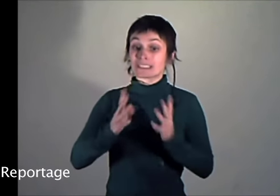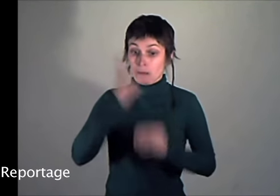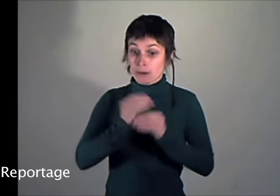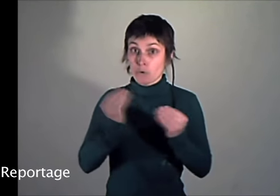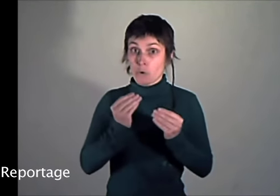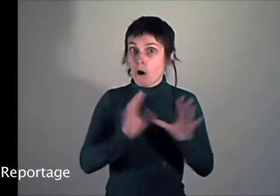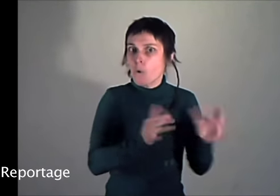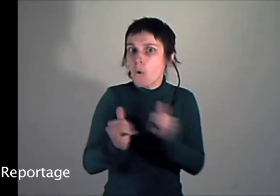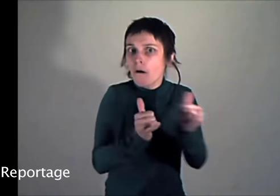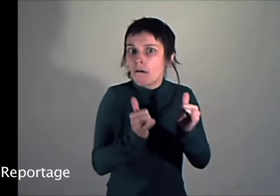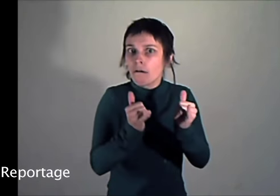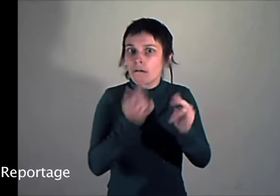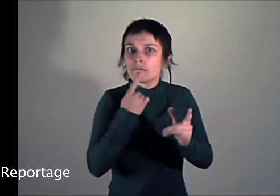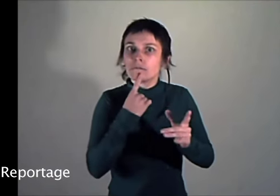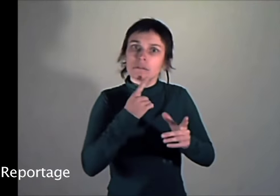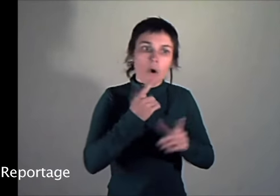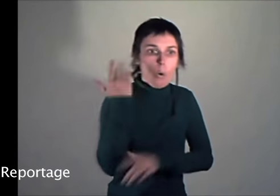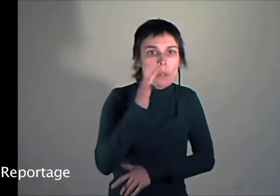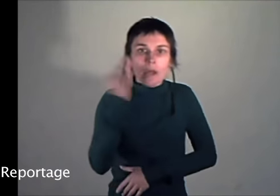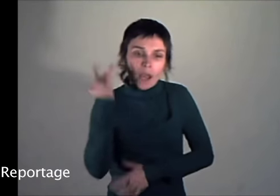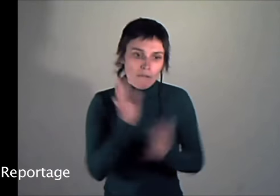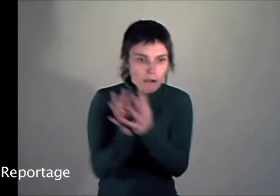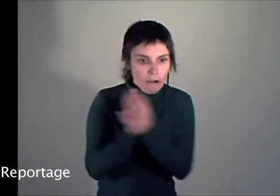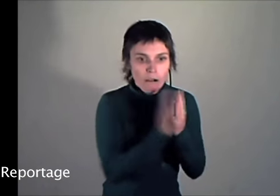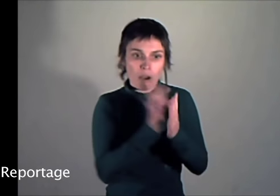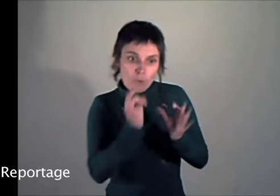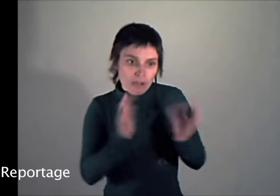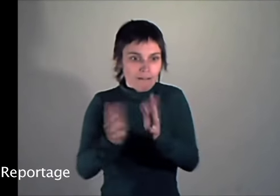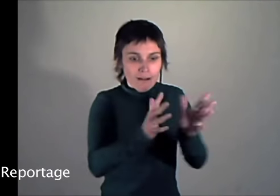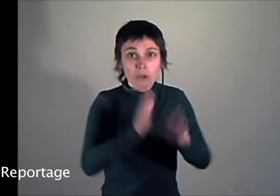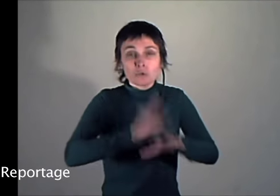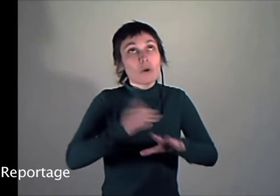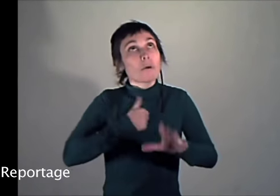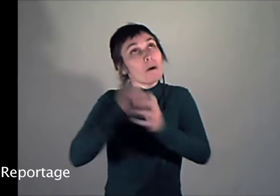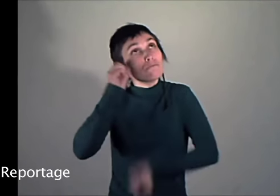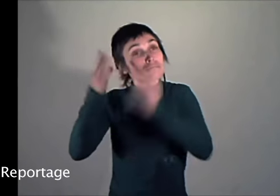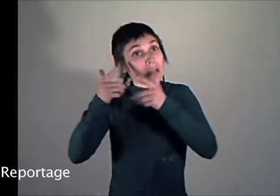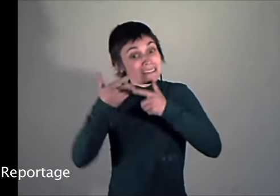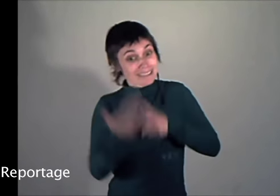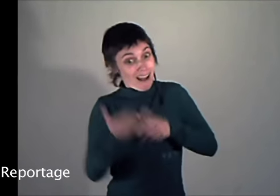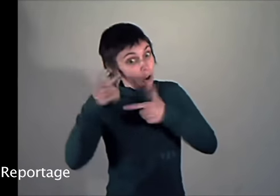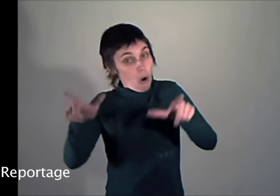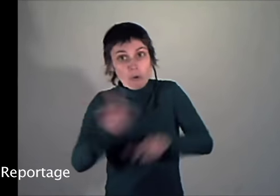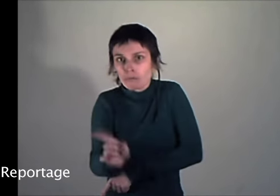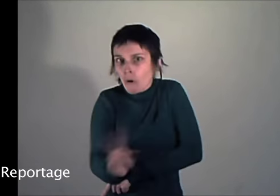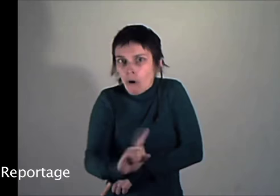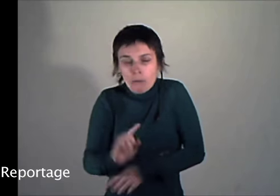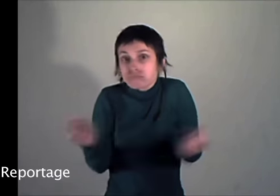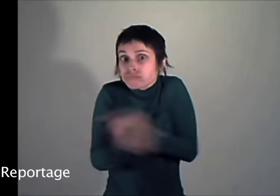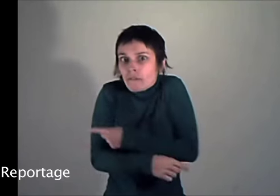leur propre langue. Moi-même, avant, j'ai appris dans la cour de récréation, si tu veux, en rencontrant